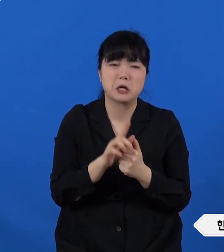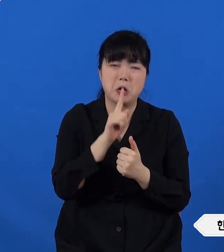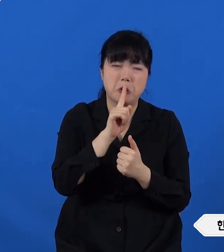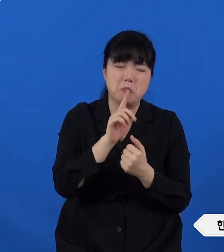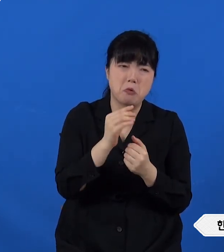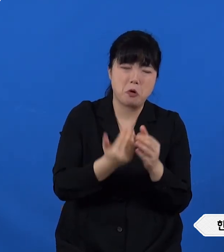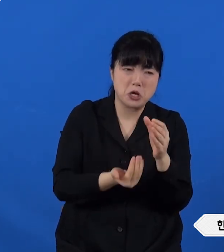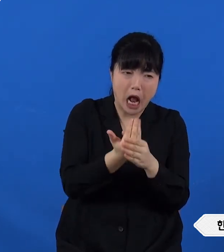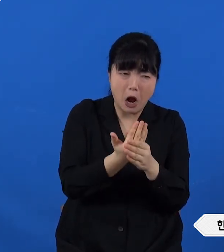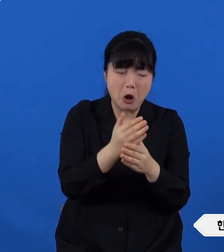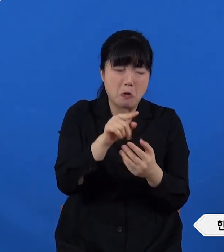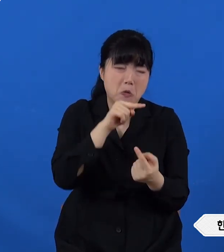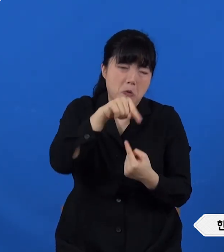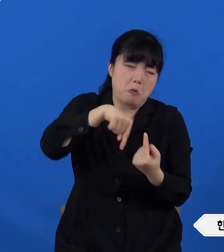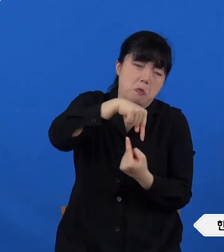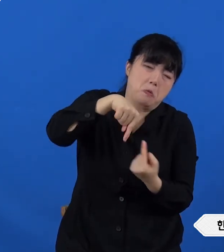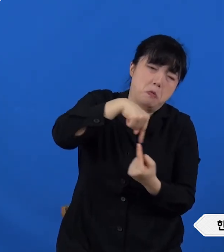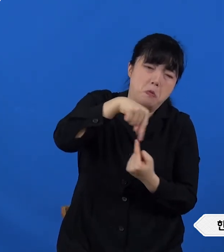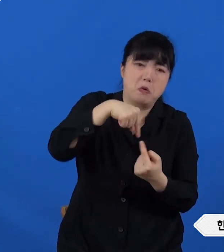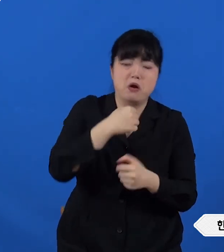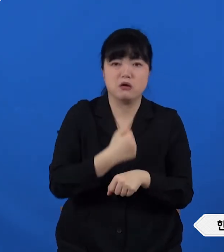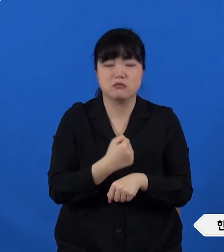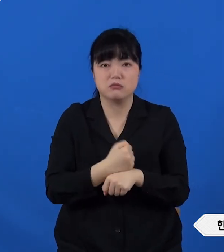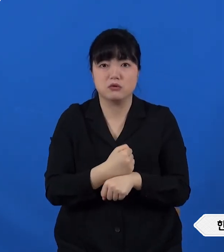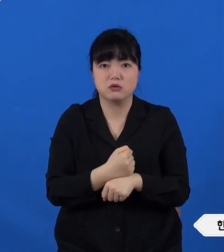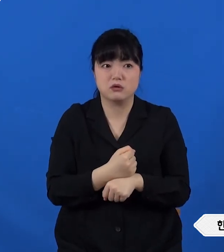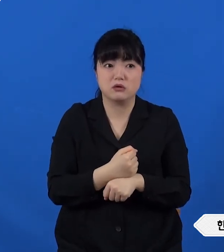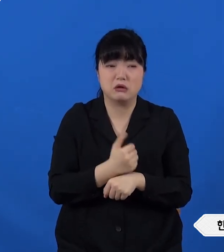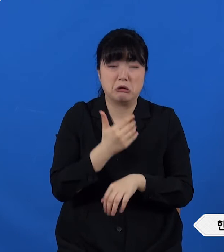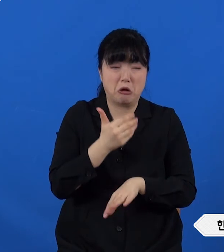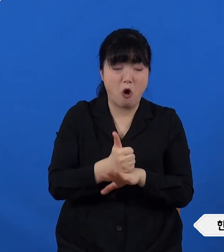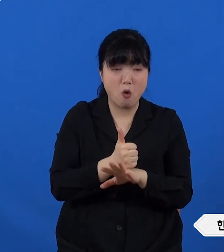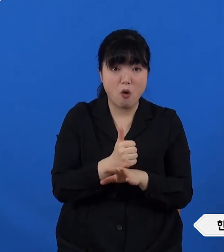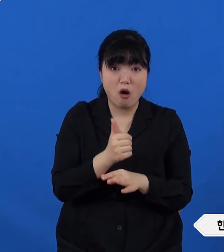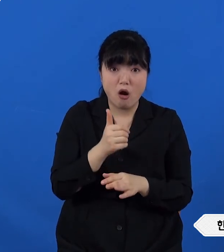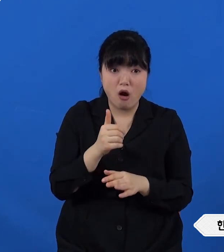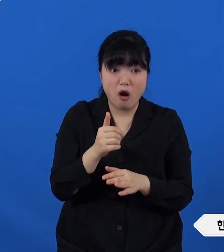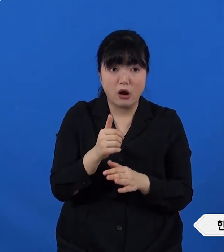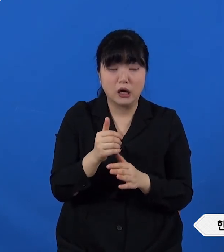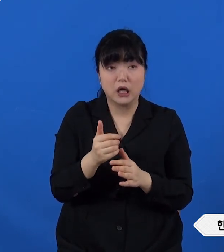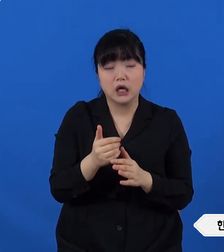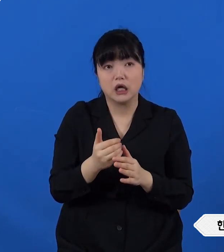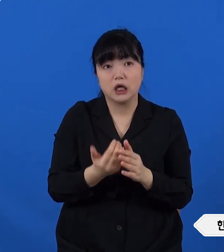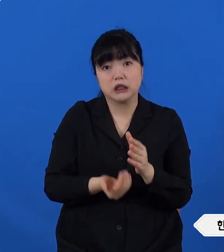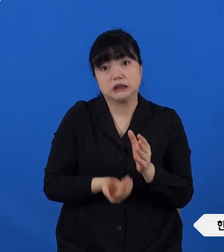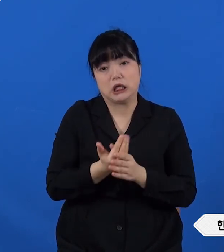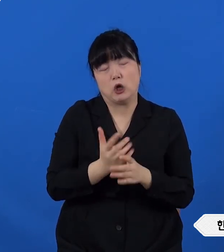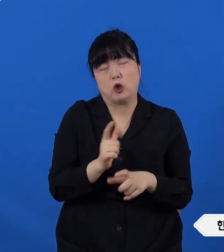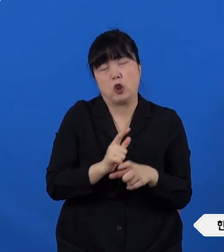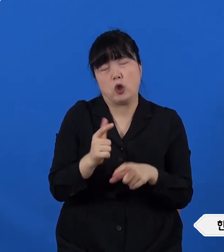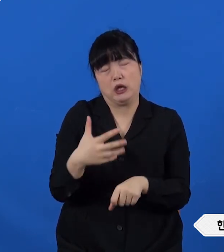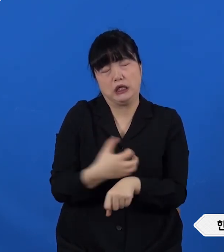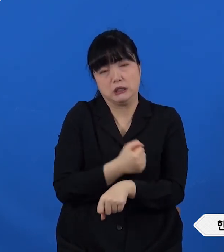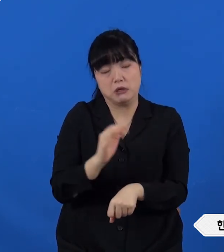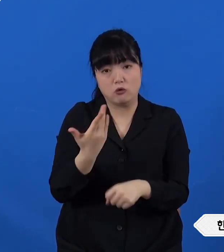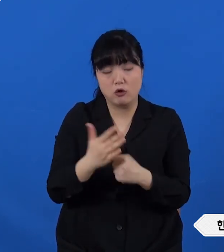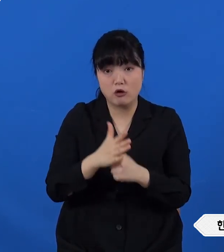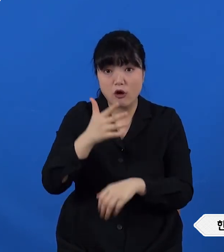변명하고 은폐하기에 급급했습니다. 그런데 그렇게 하다 보니 일이 점점 더 커졌습니다. 결국